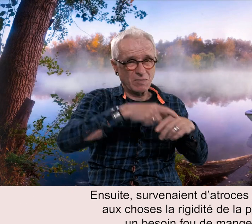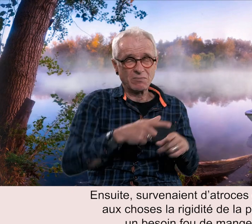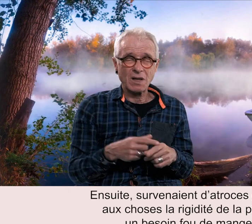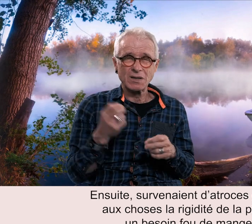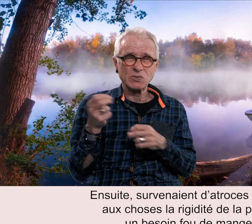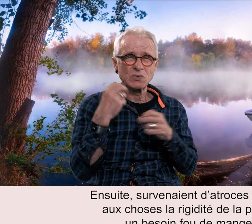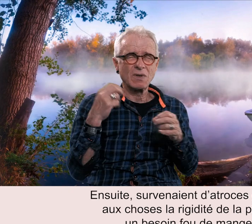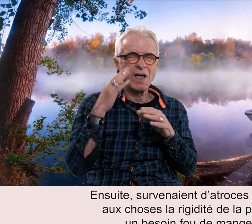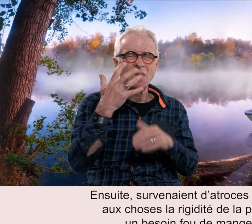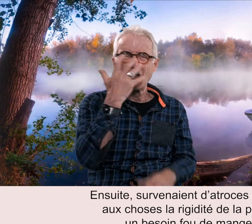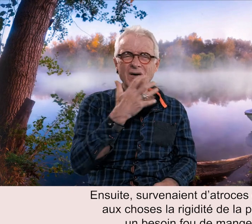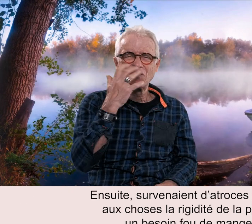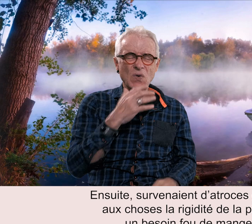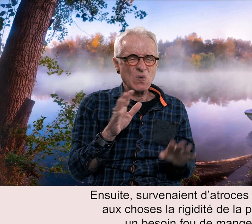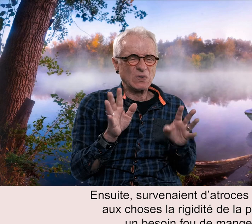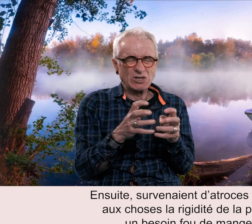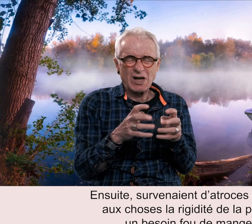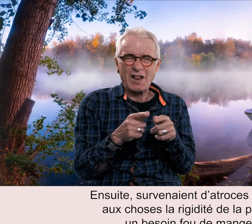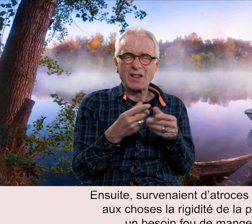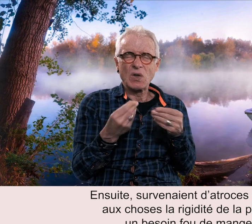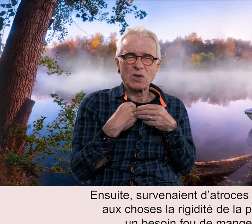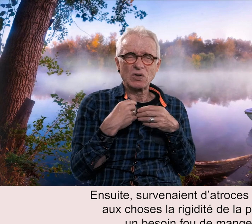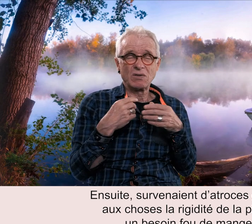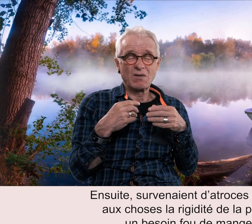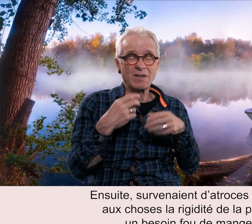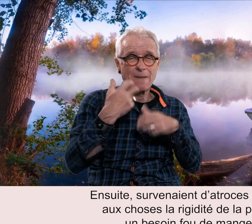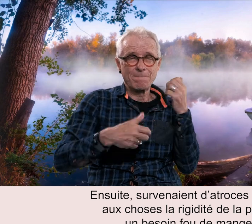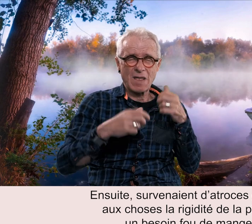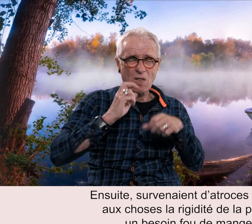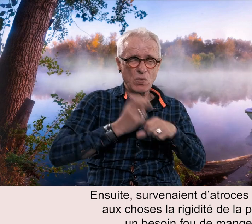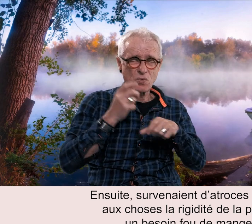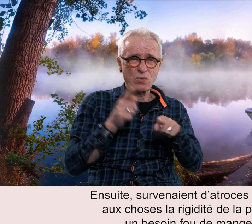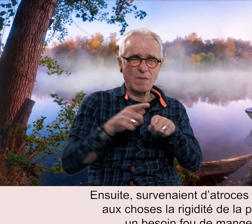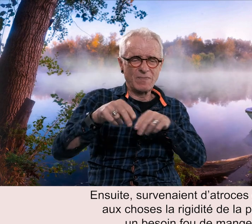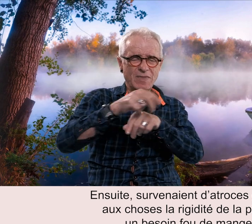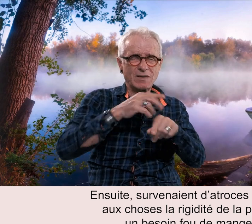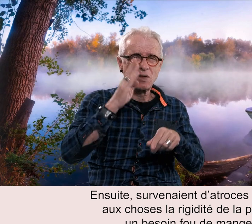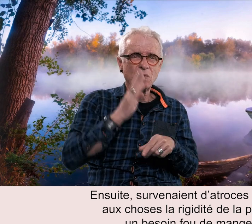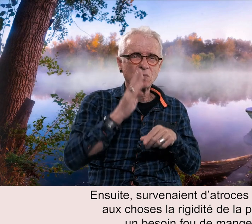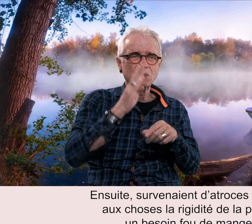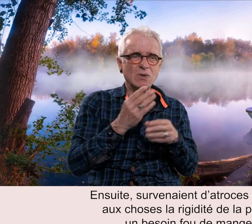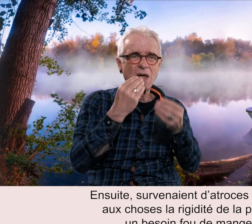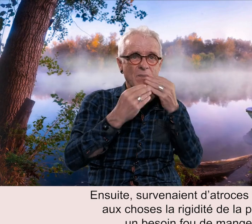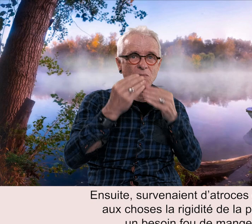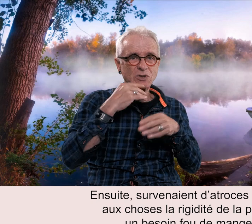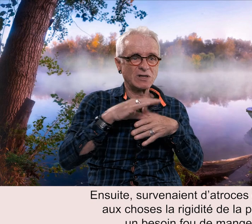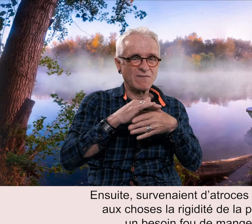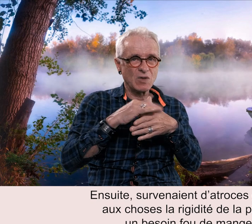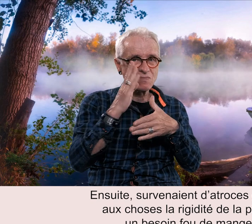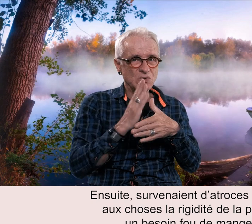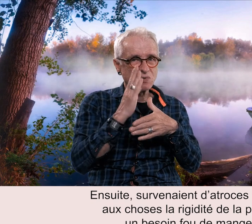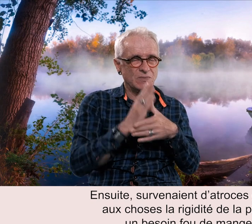survenaient d'atroces gelées qui donnaient aux choses la rigidité de la pierre et inspirait un besoin fou de manger de la viande.